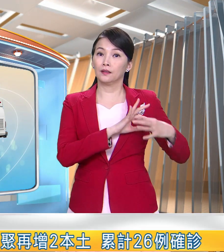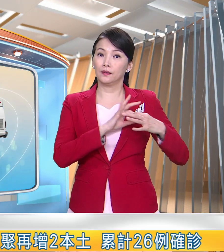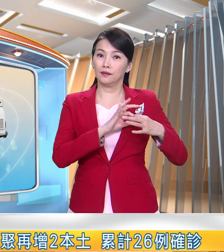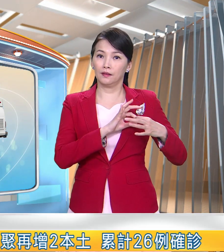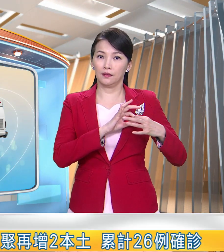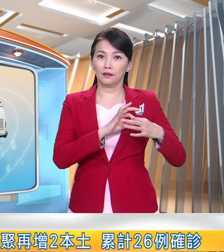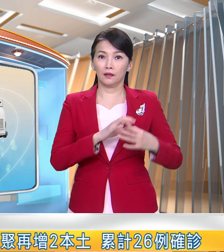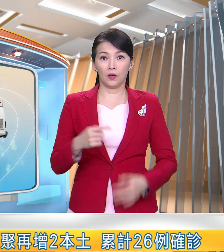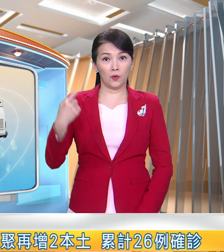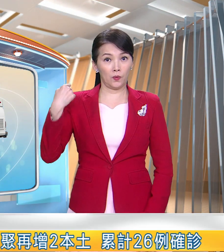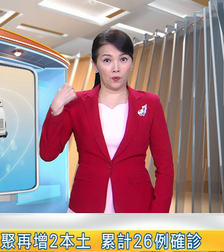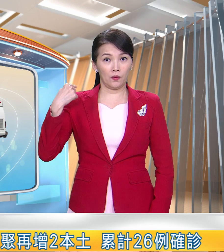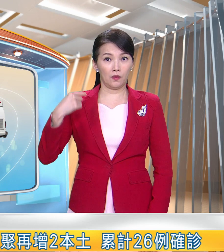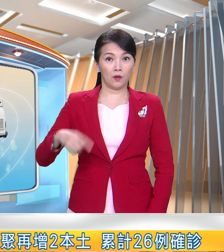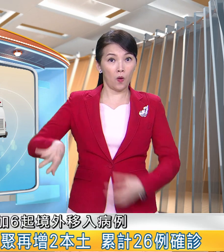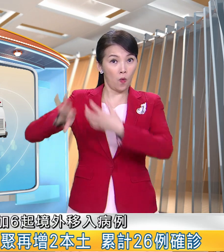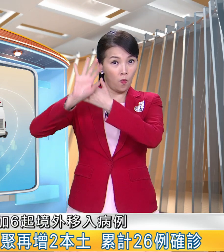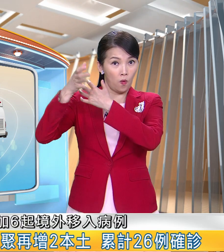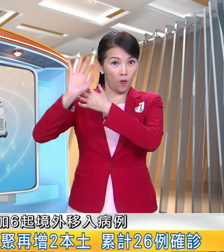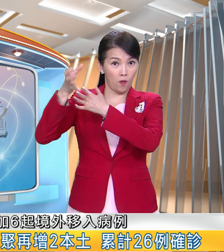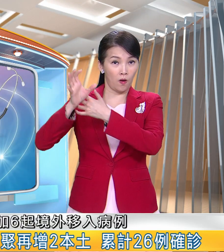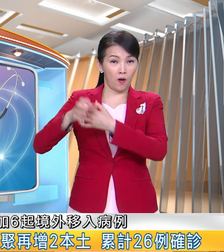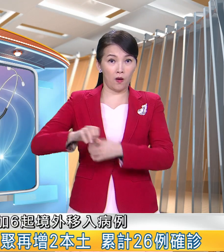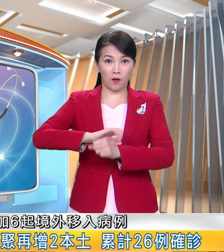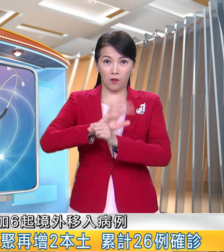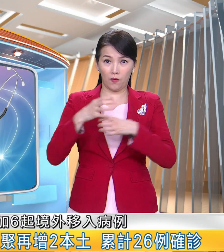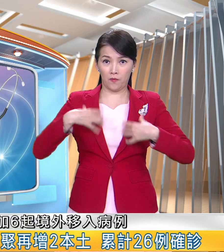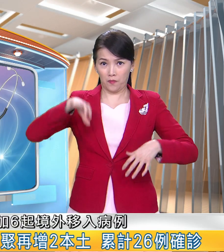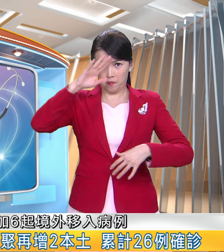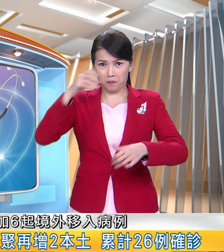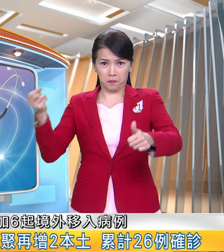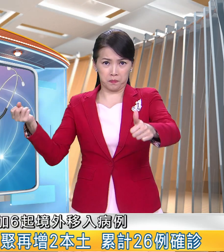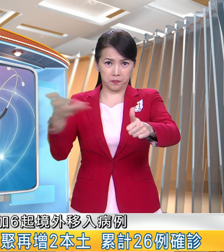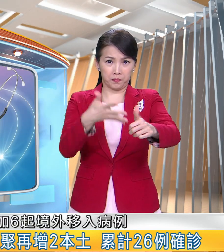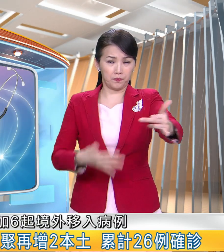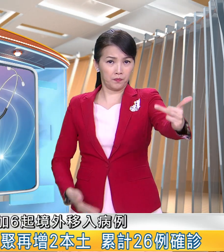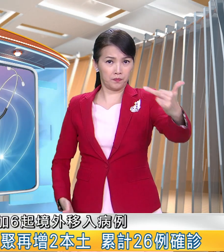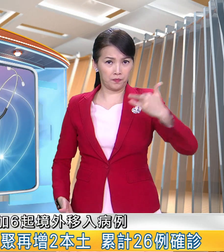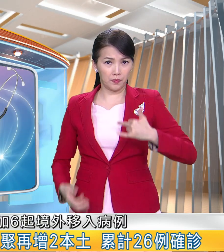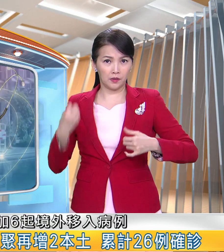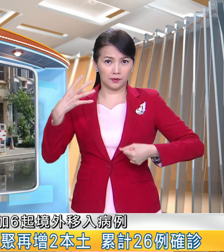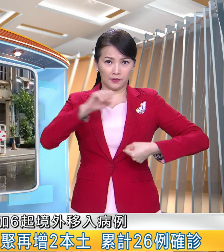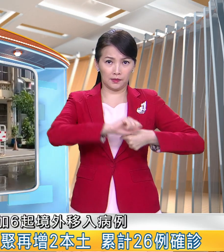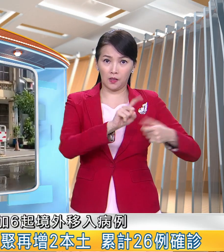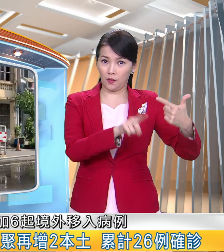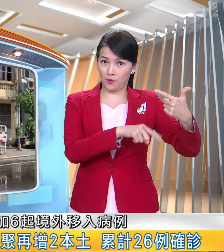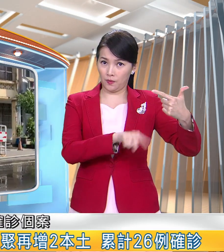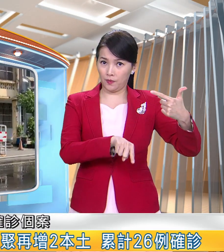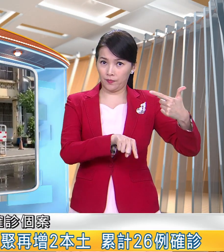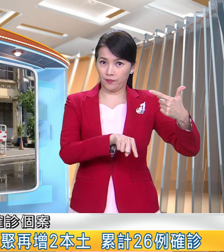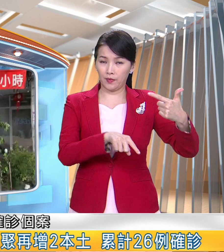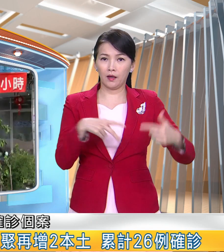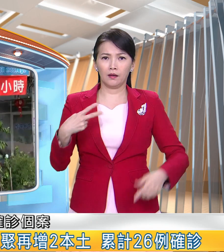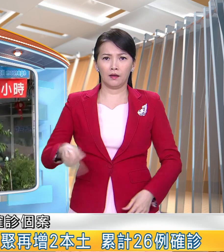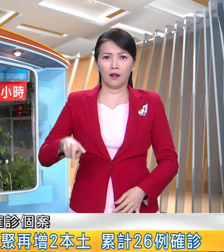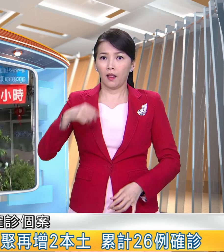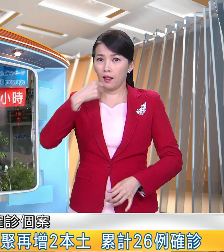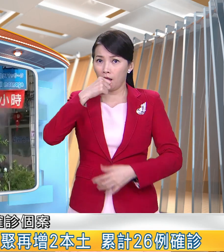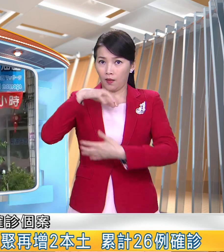心，国内昨天再增加了六起境外移入病例，还有两名本土确诊个